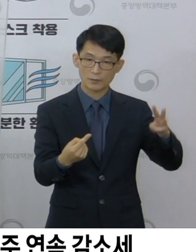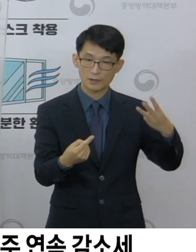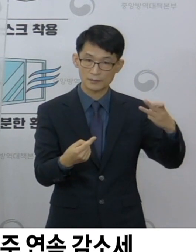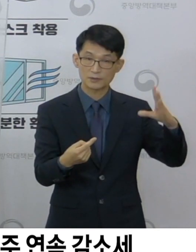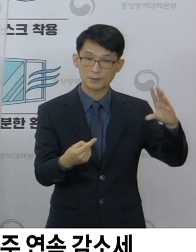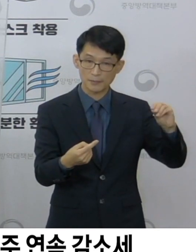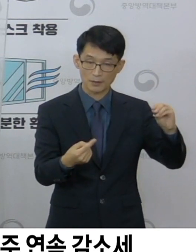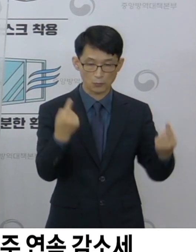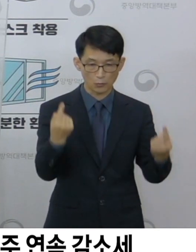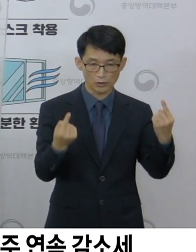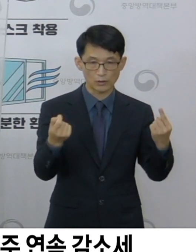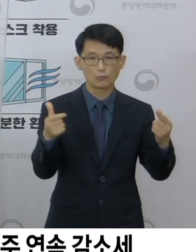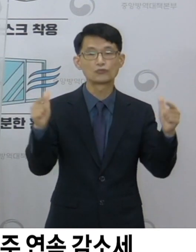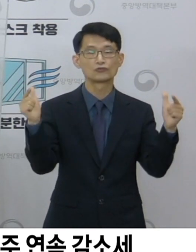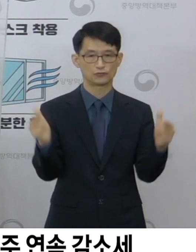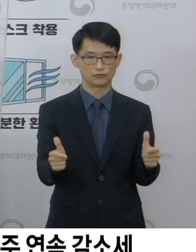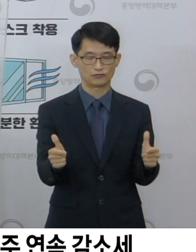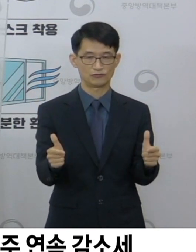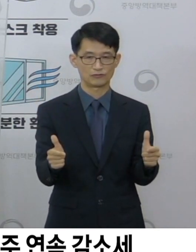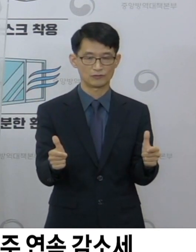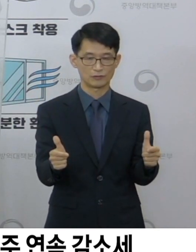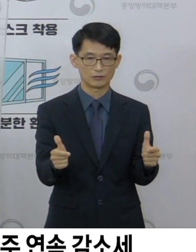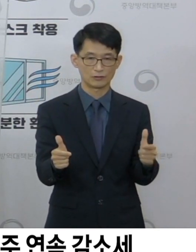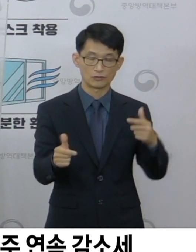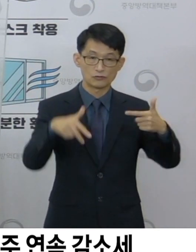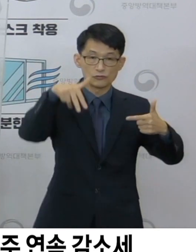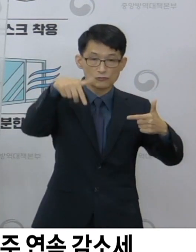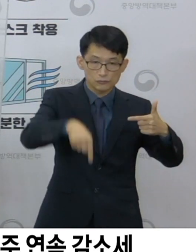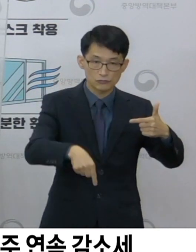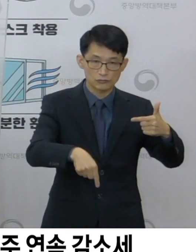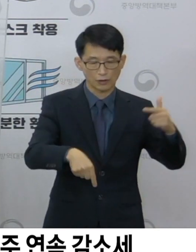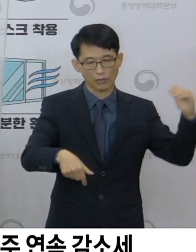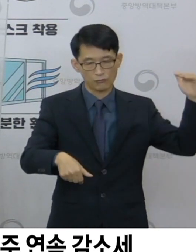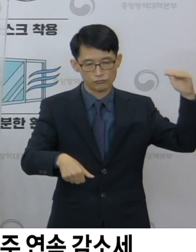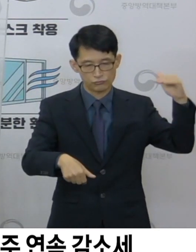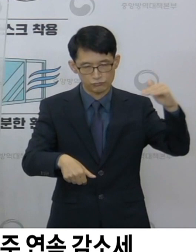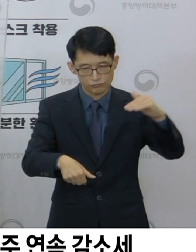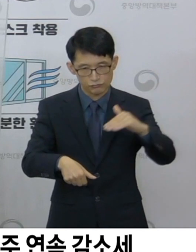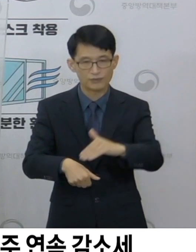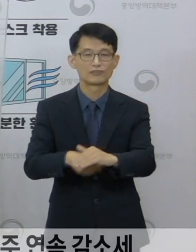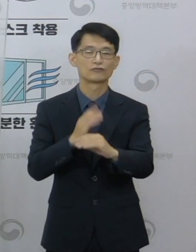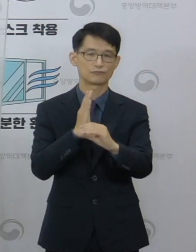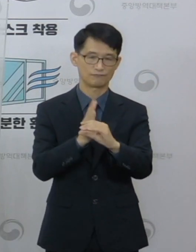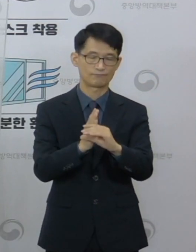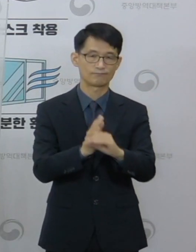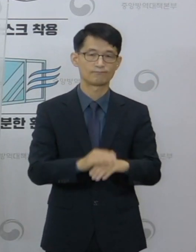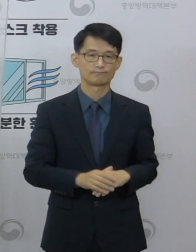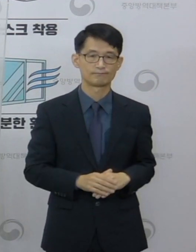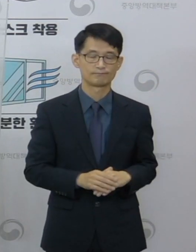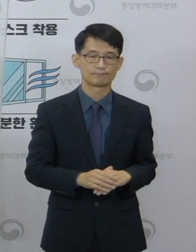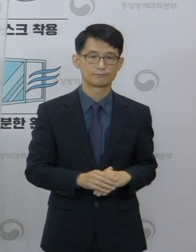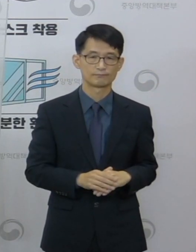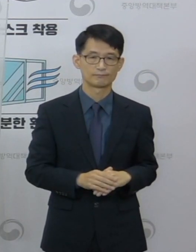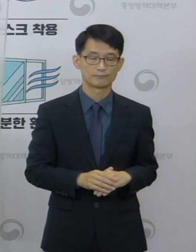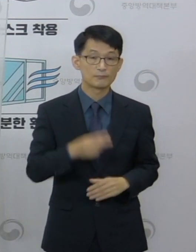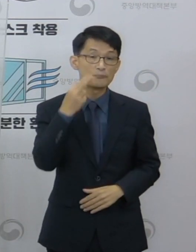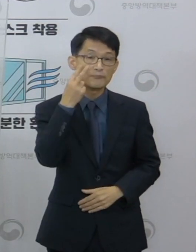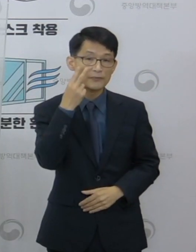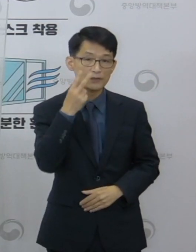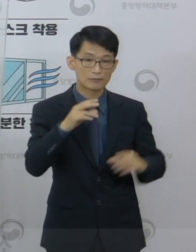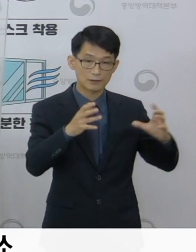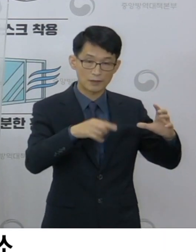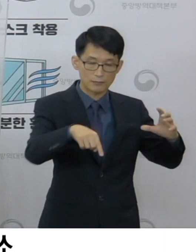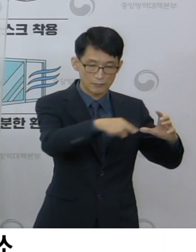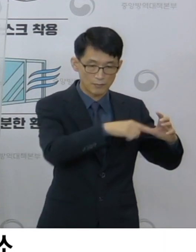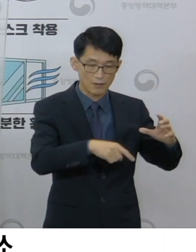만 명에서 감소해서 6주 연속 감소세가 이어지고 있습니다 미국의 경우에는